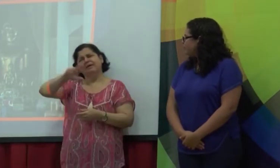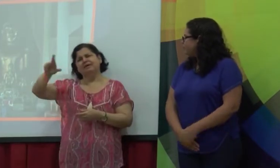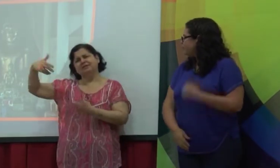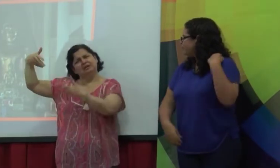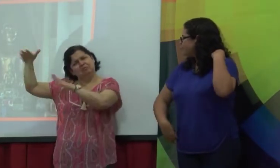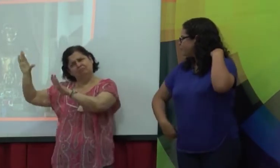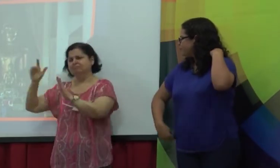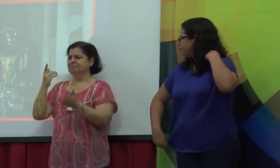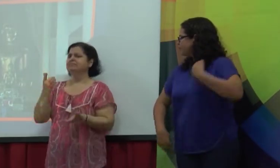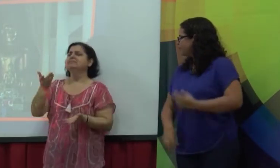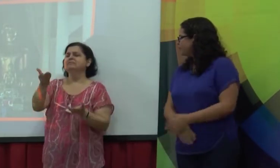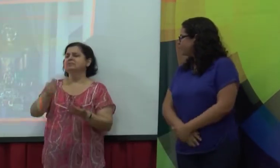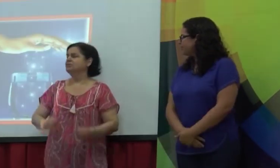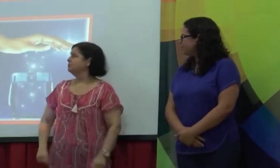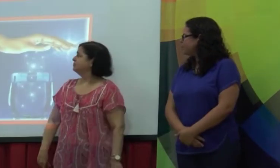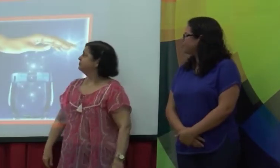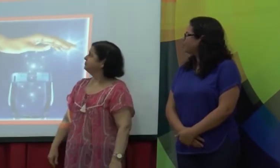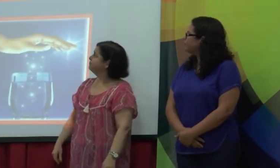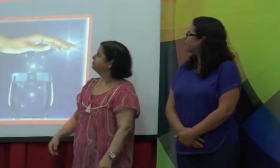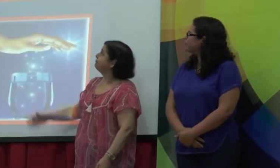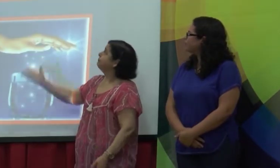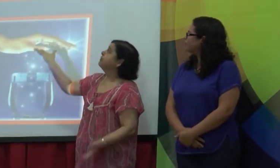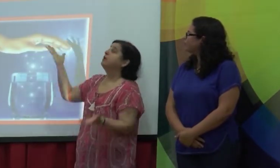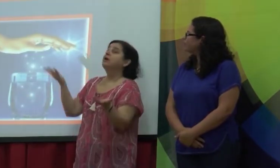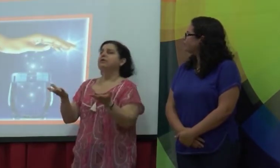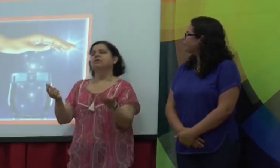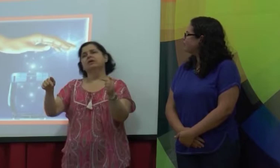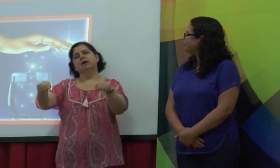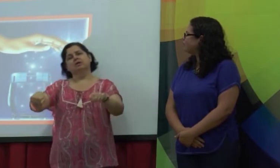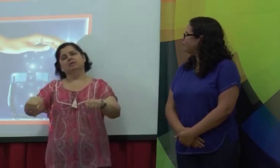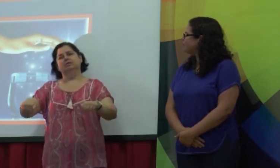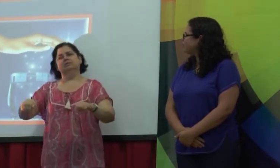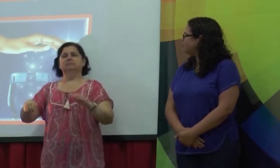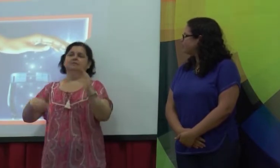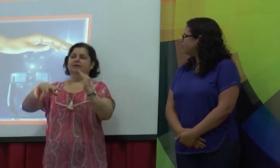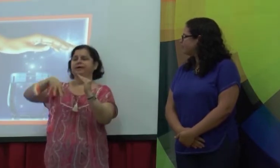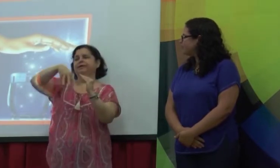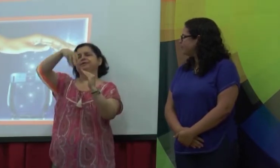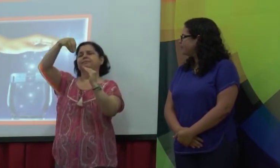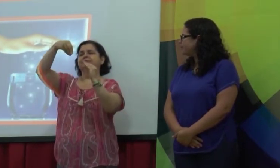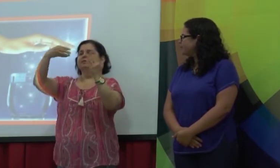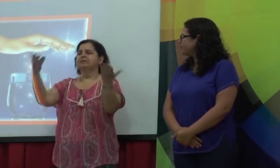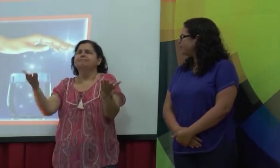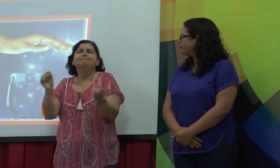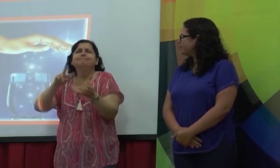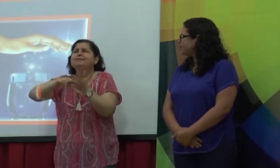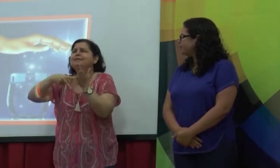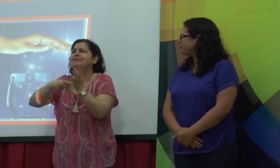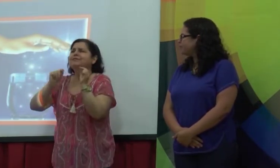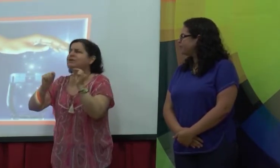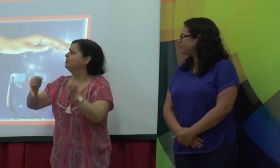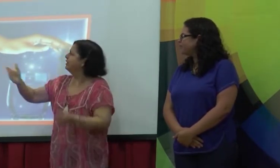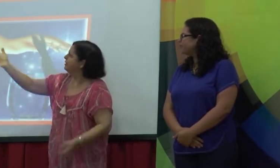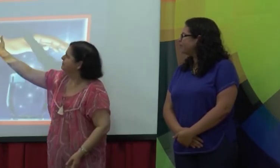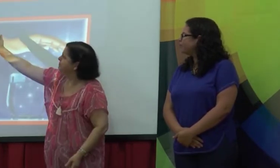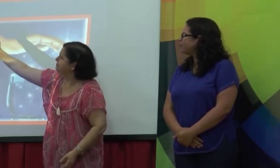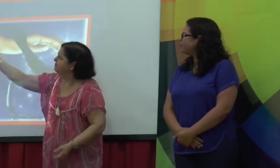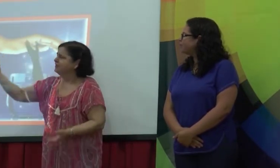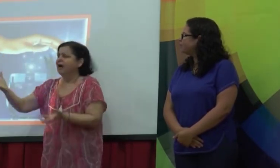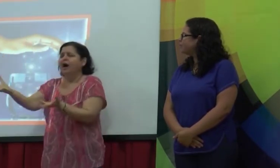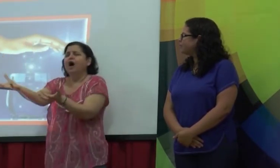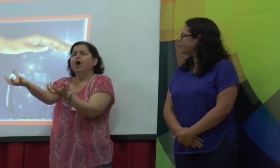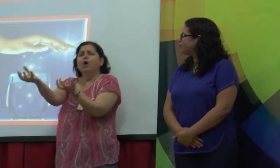Então, olhando visualmente, a gente vai ver o quê? E na casa espírita? A casa